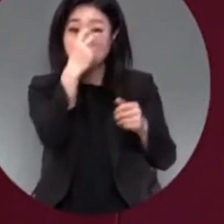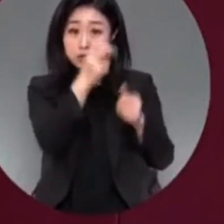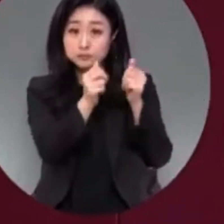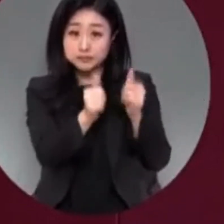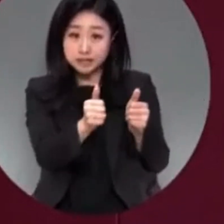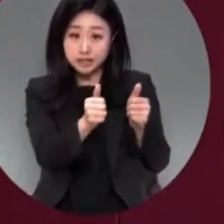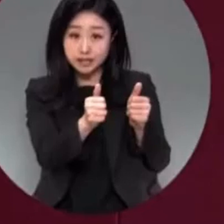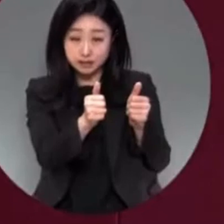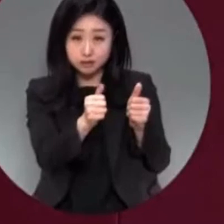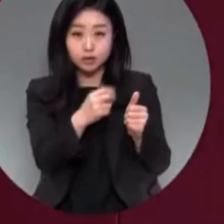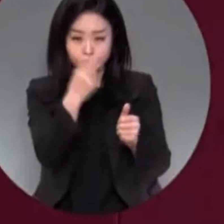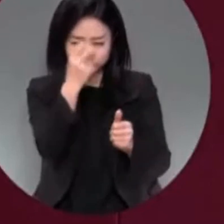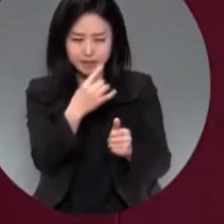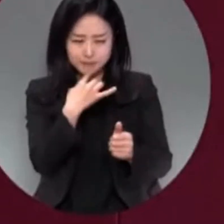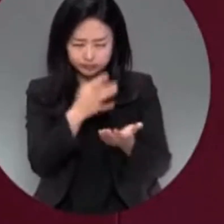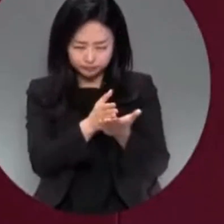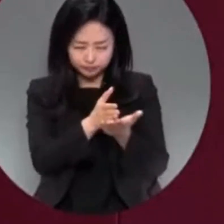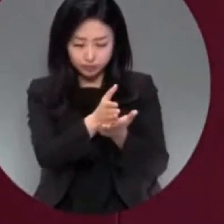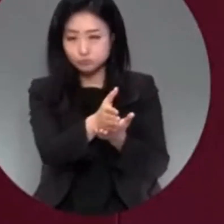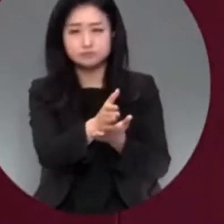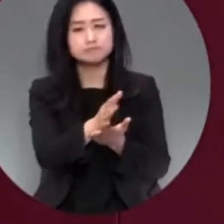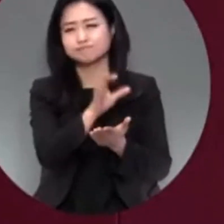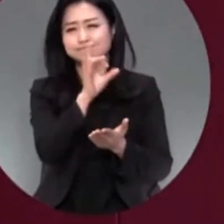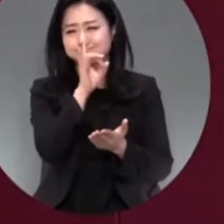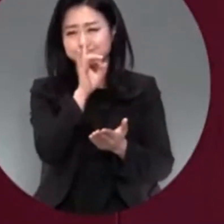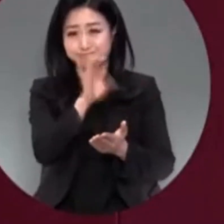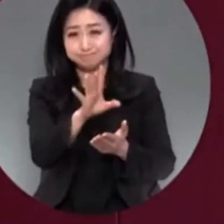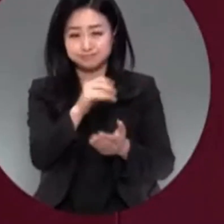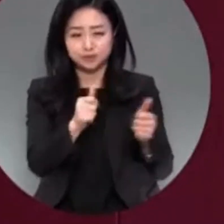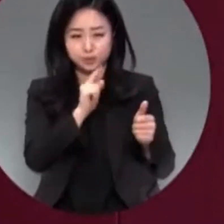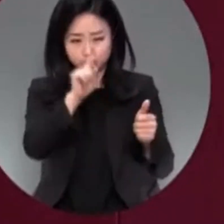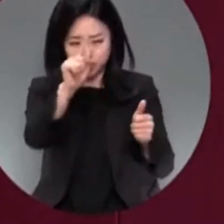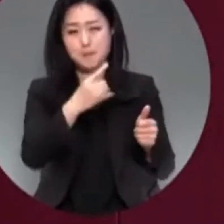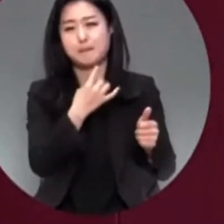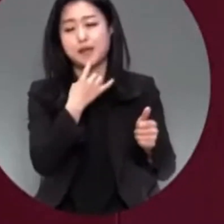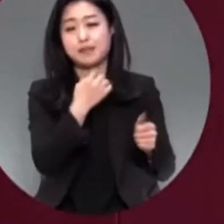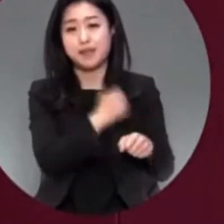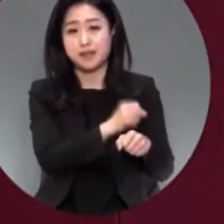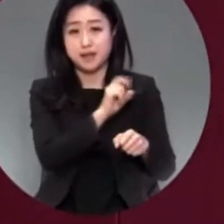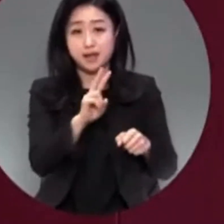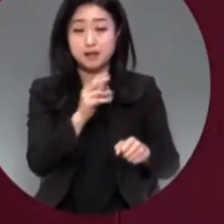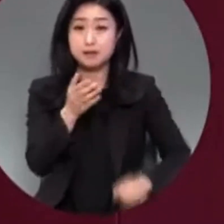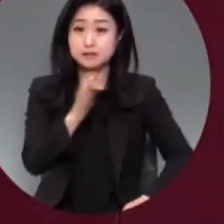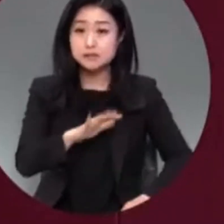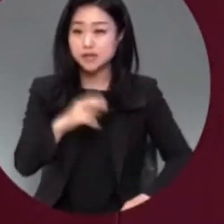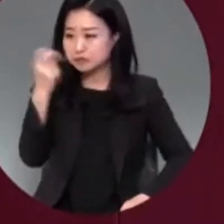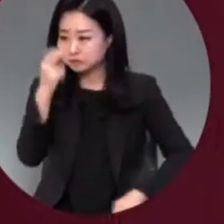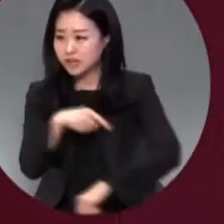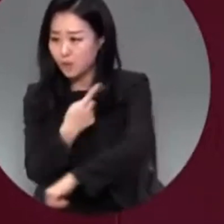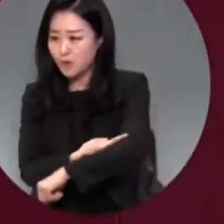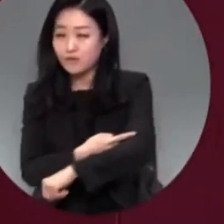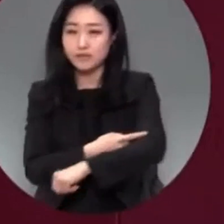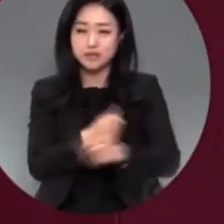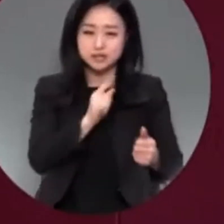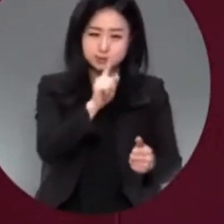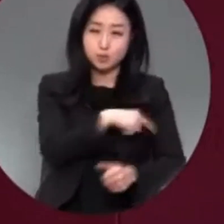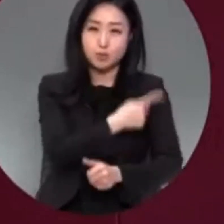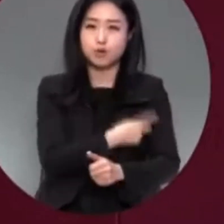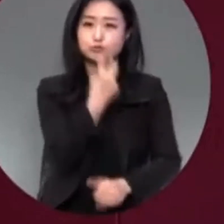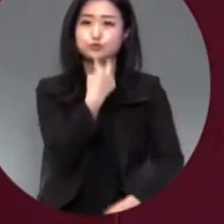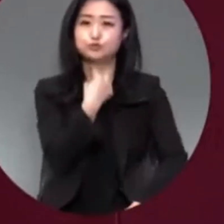본연의 임무로 수행해야 하는 것입니다. 그러나 검찰은 점차 직접 수사의 범위를 확대하며 본연의 사명과 책임을 망각한